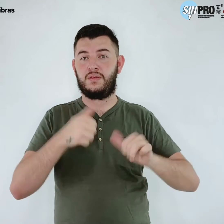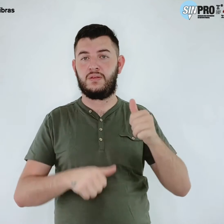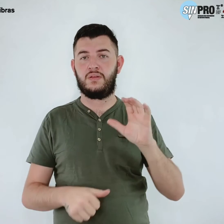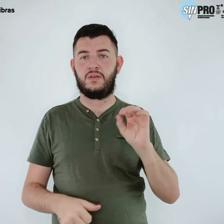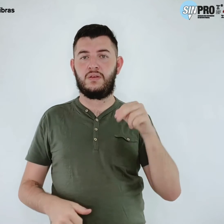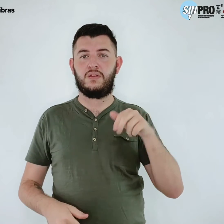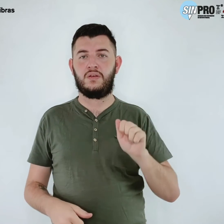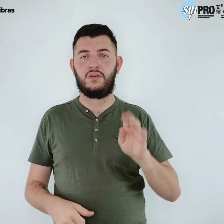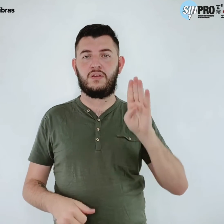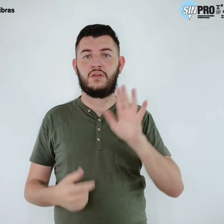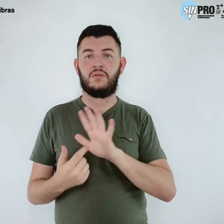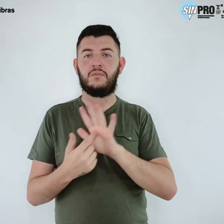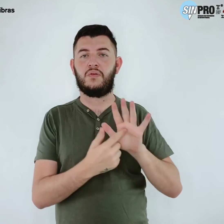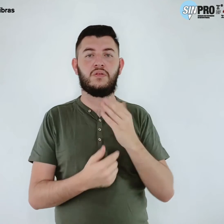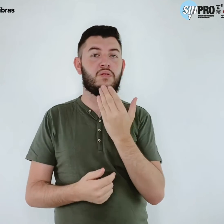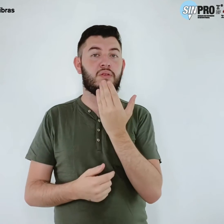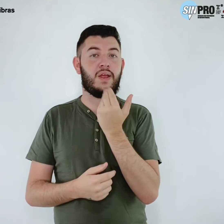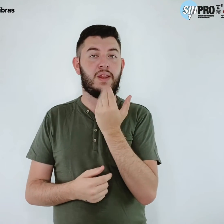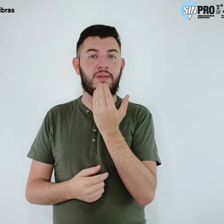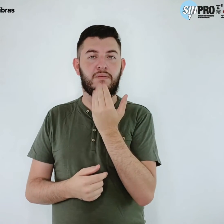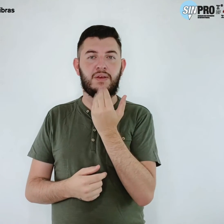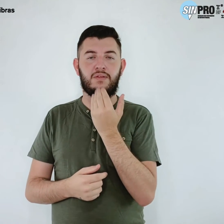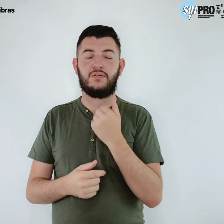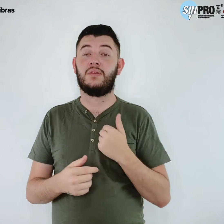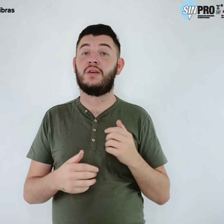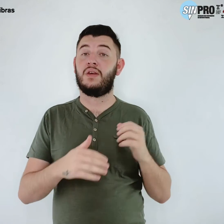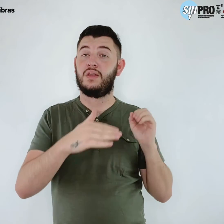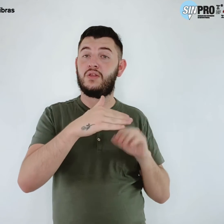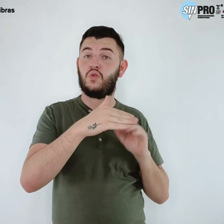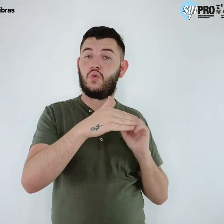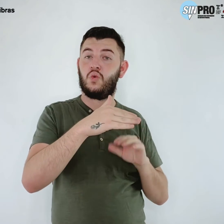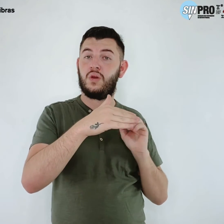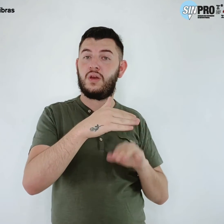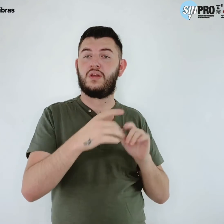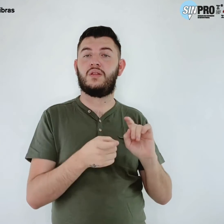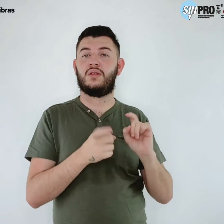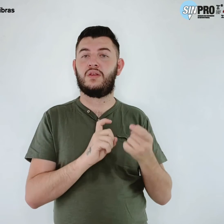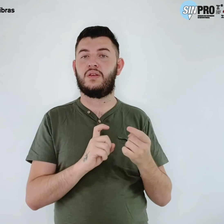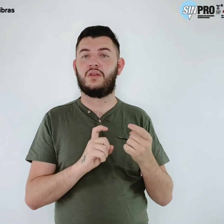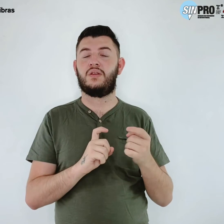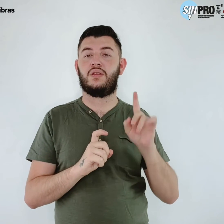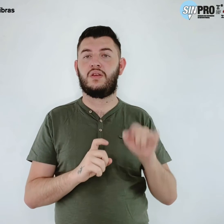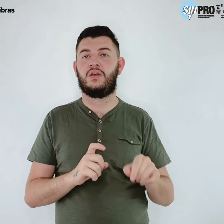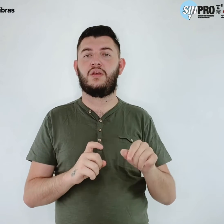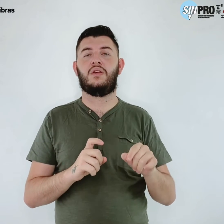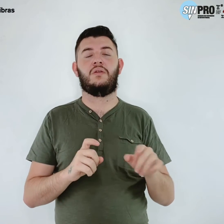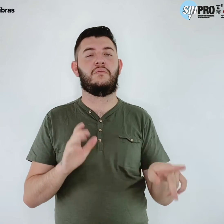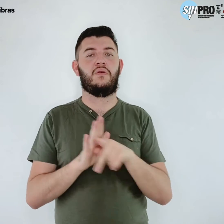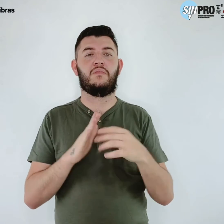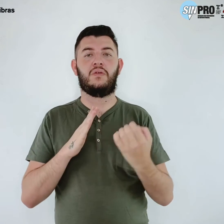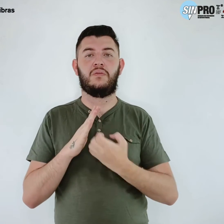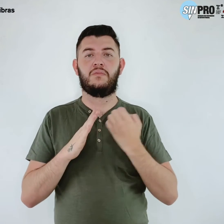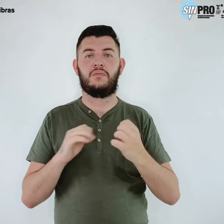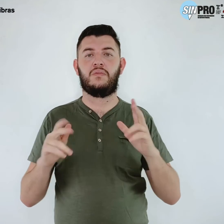Levantamentos da Conab mostram que os alimentos estão estocados e administrados pela